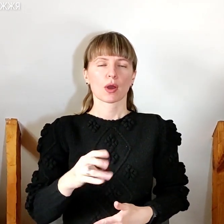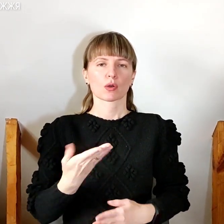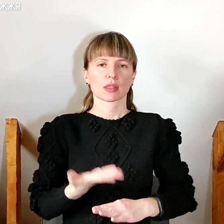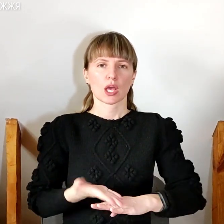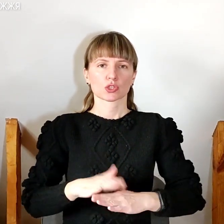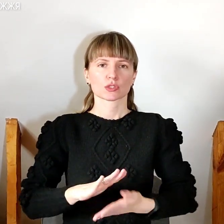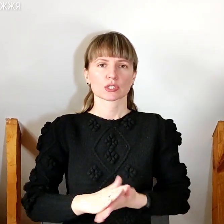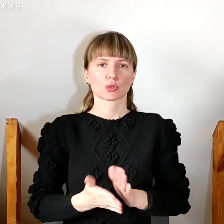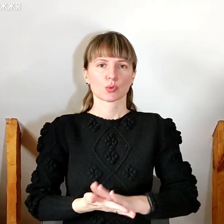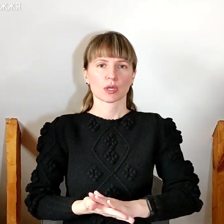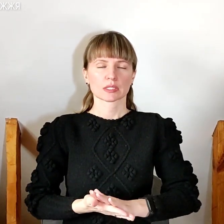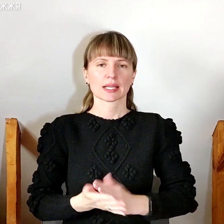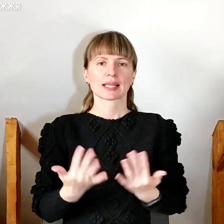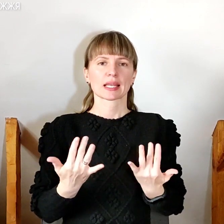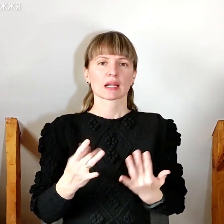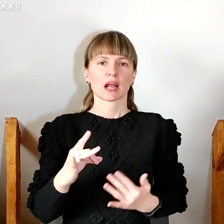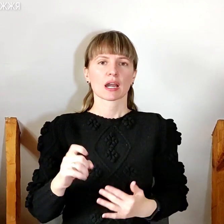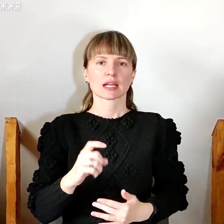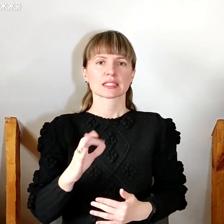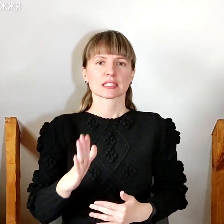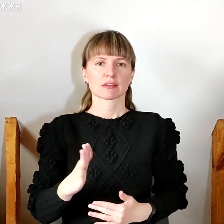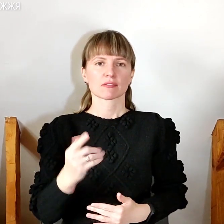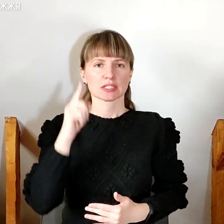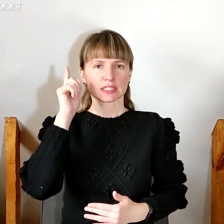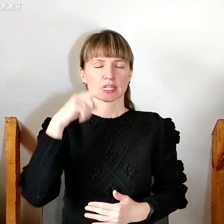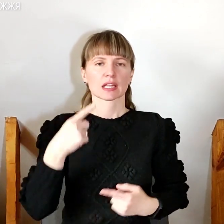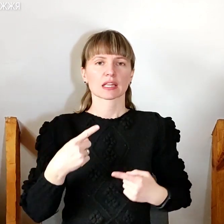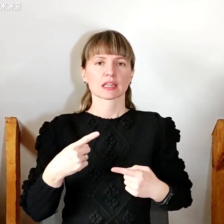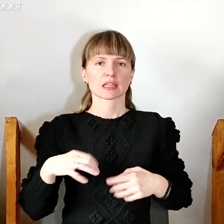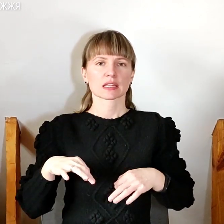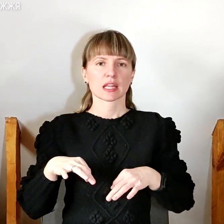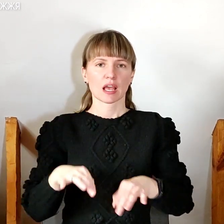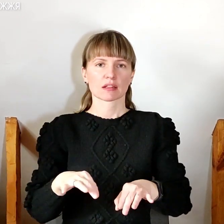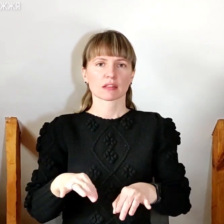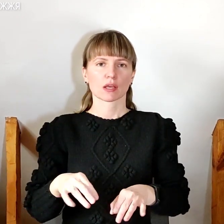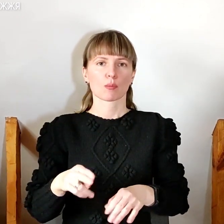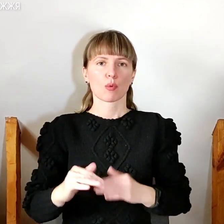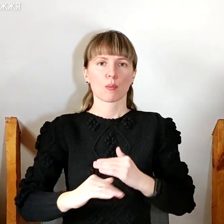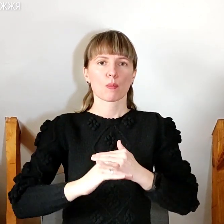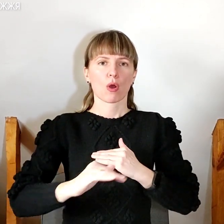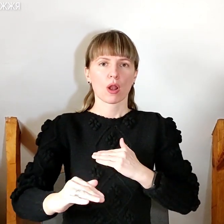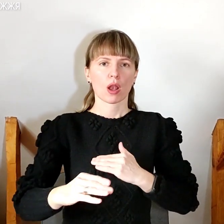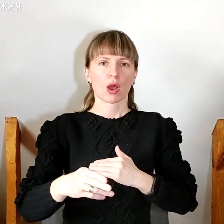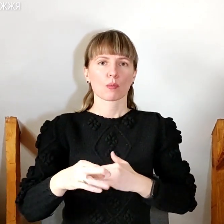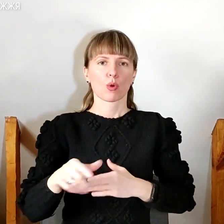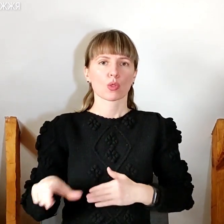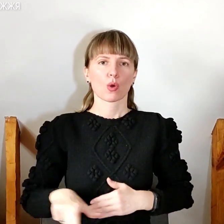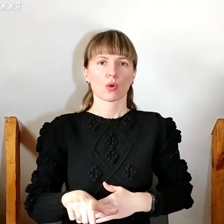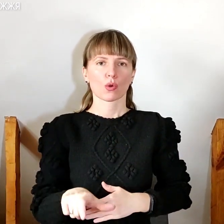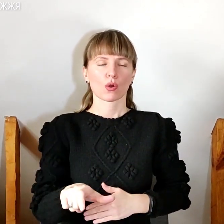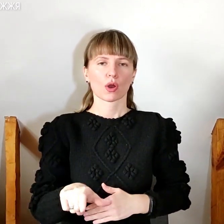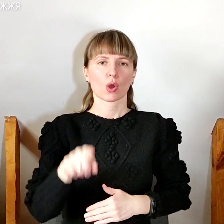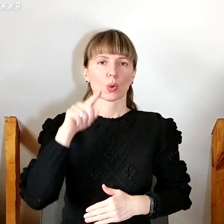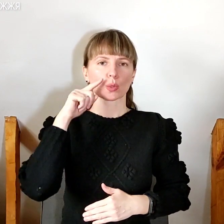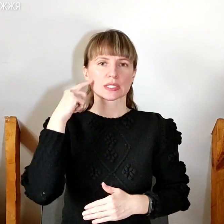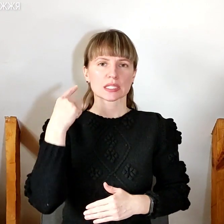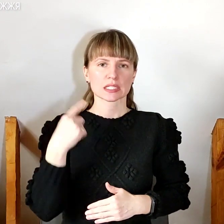ви знаєте, техніка їздить по полях, по дорогах російська. Відбуваються бойові